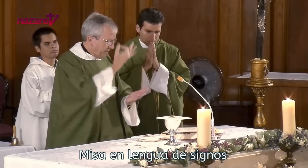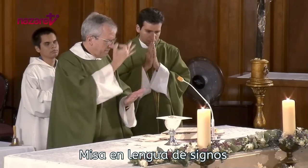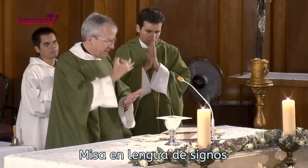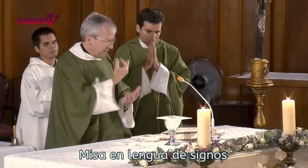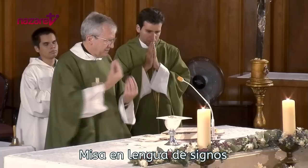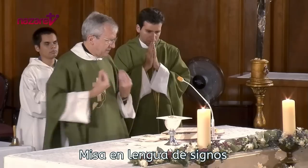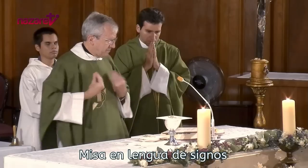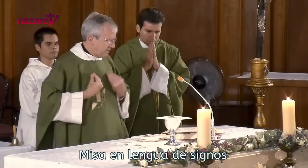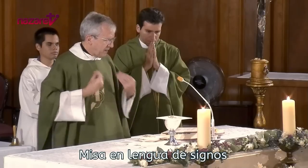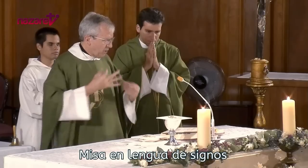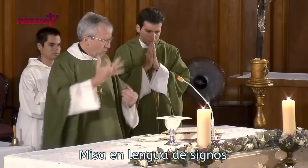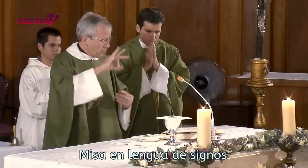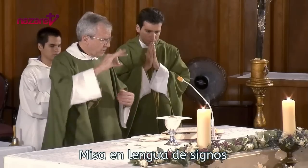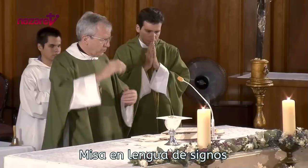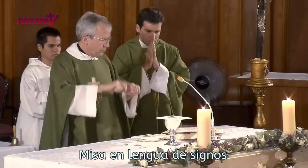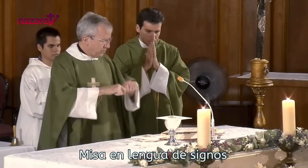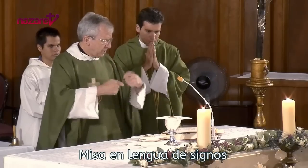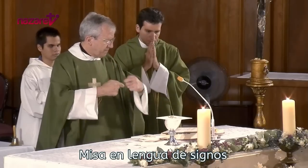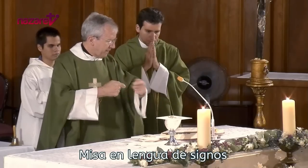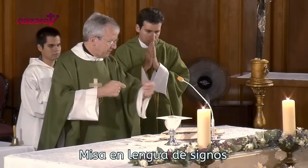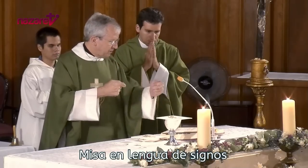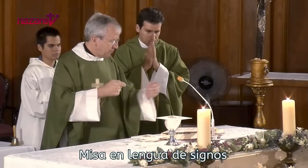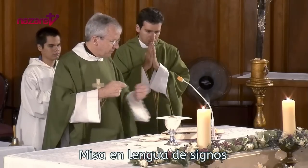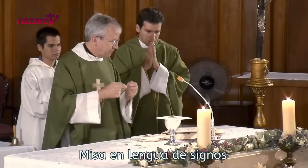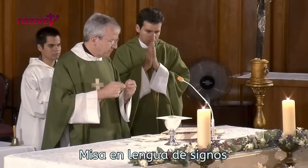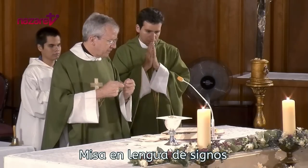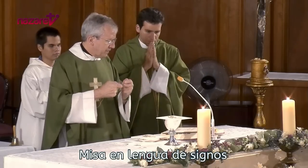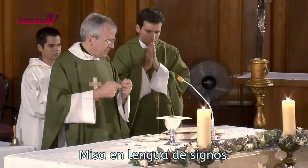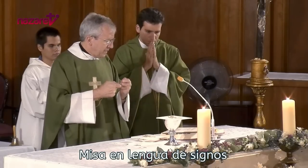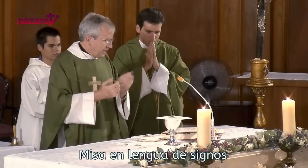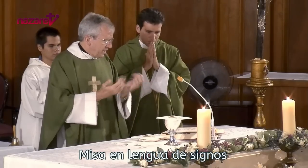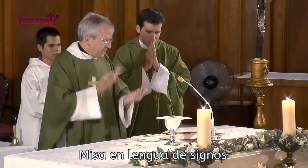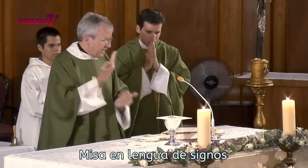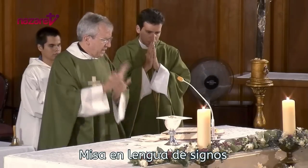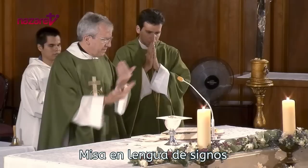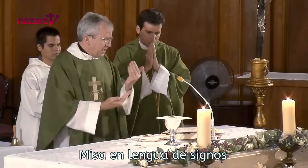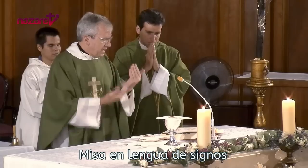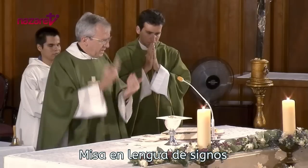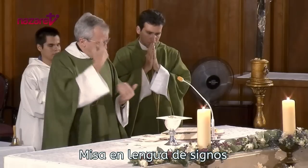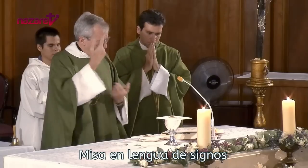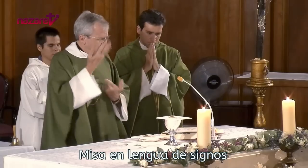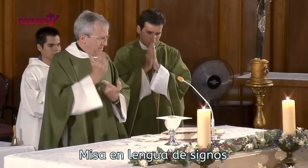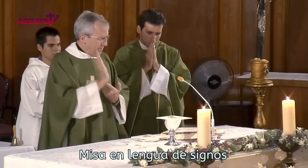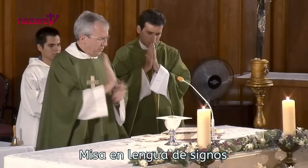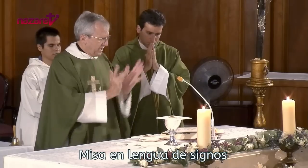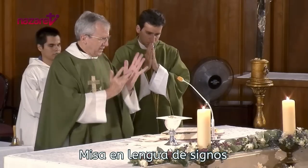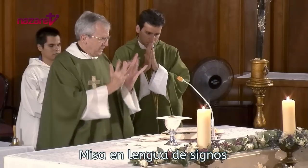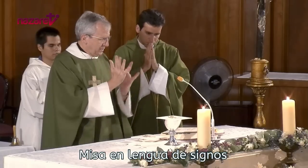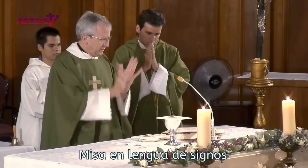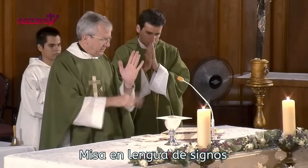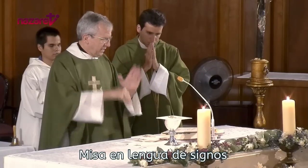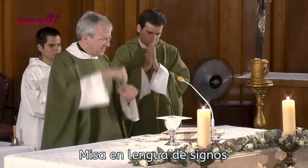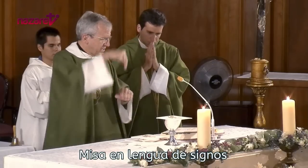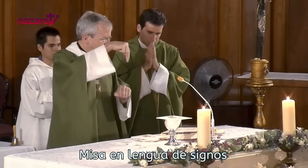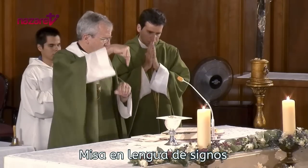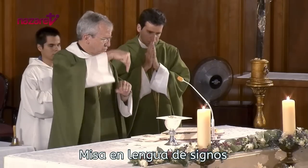pan de vida único y partido, celebra el memorial del Señor